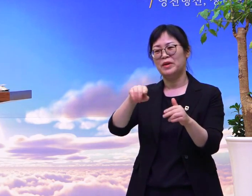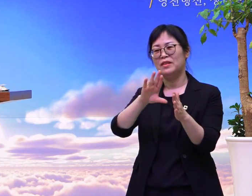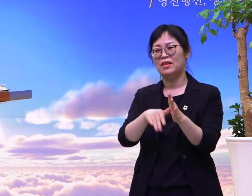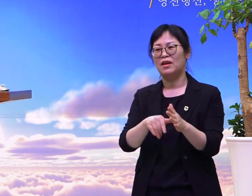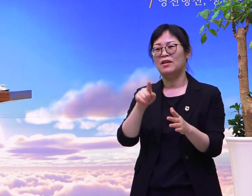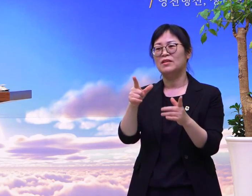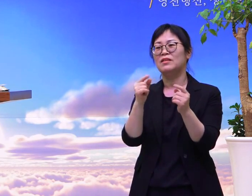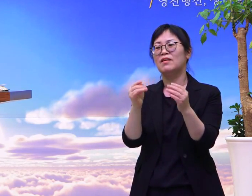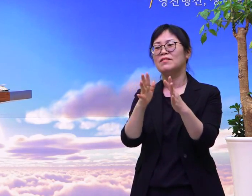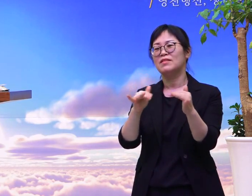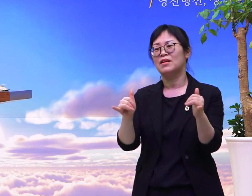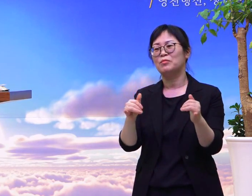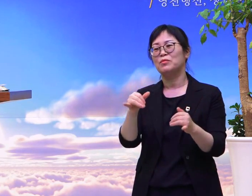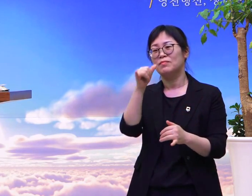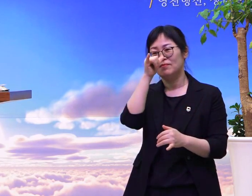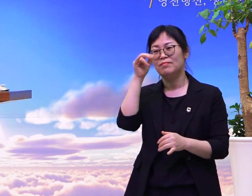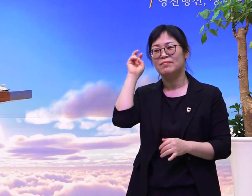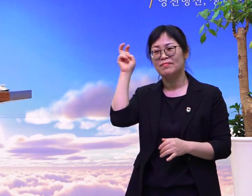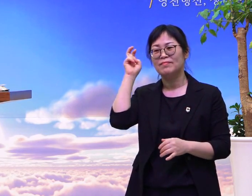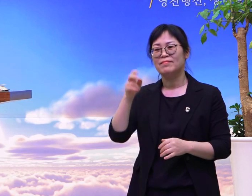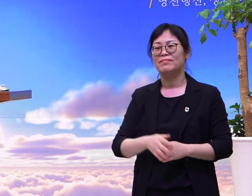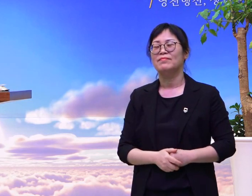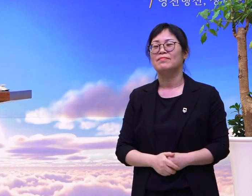이런 분들이 물론 계실 것입니다.